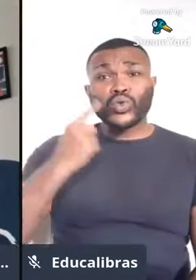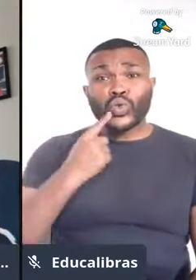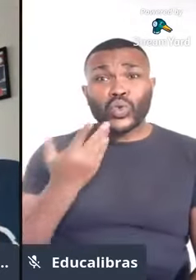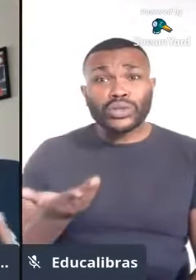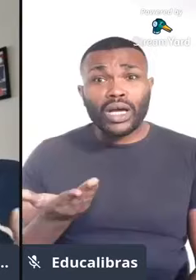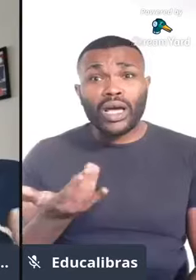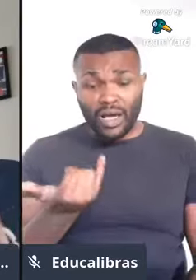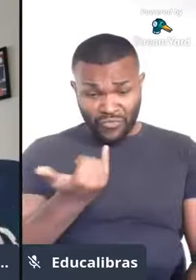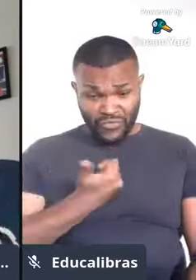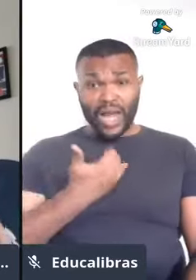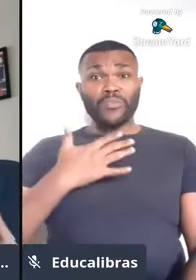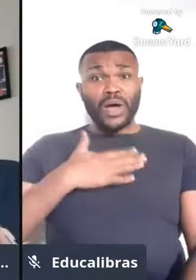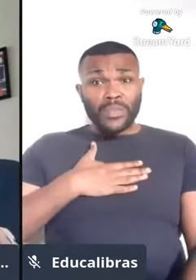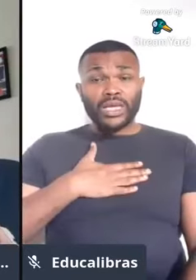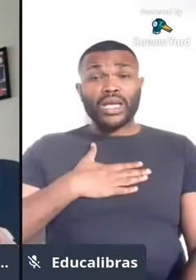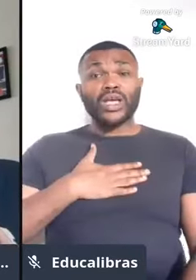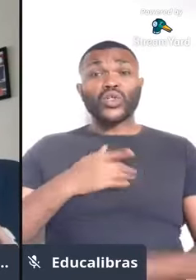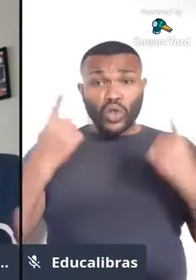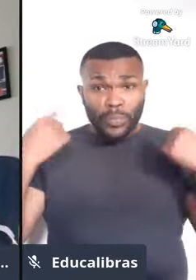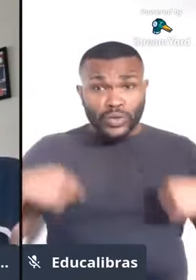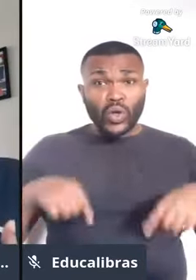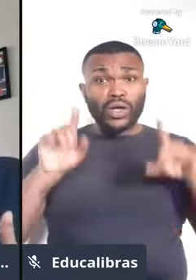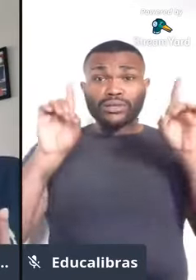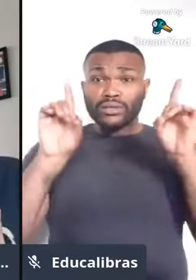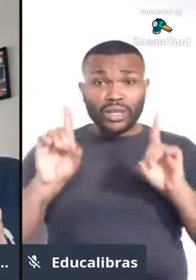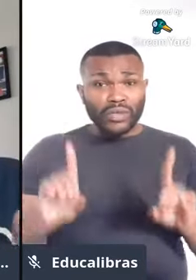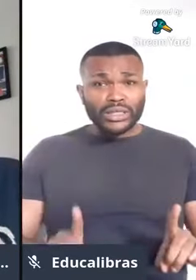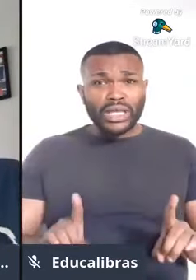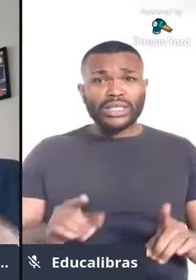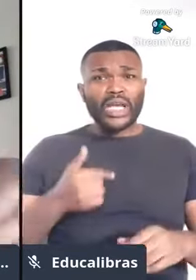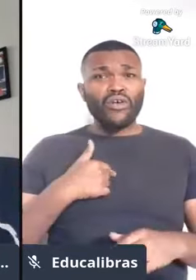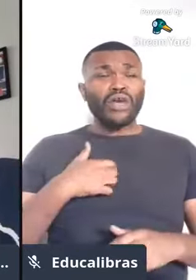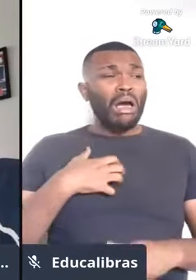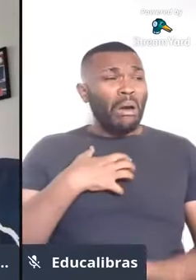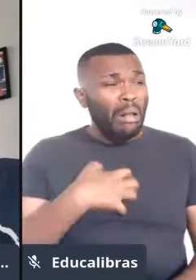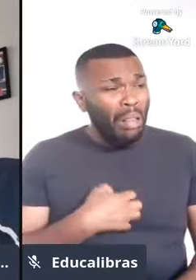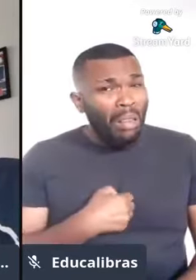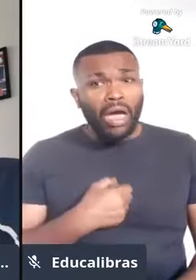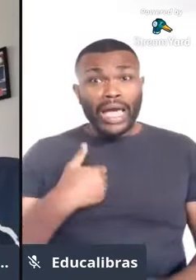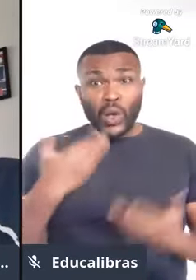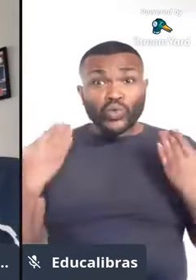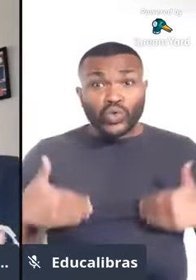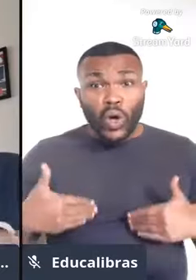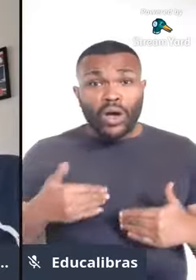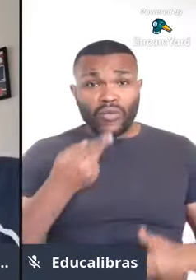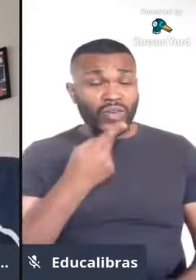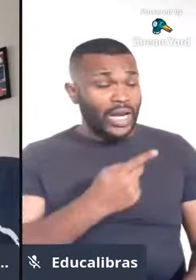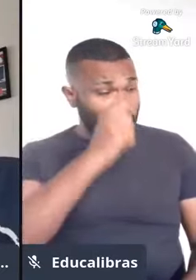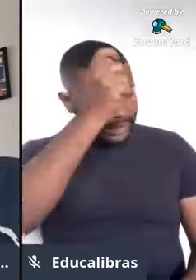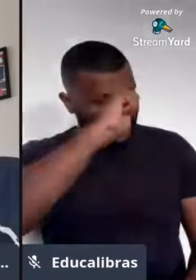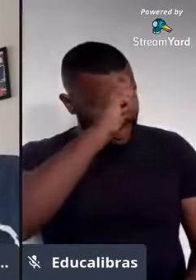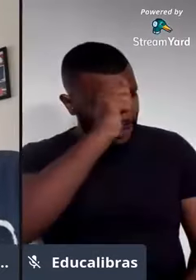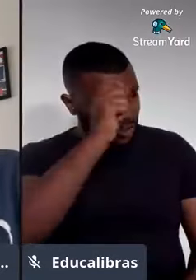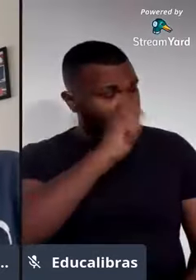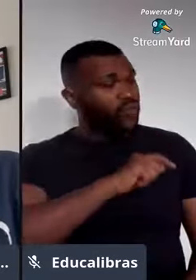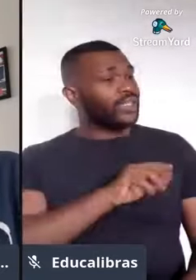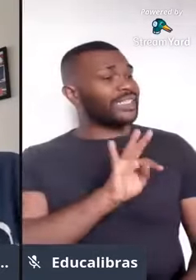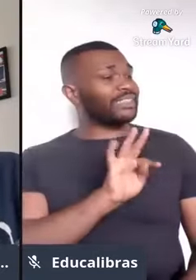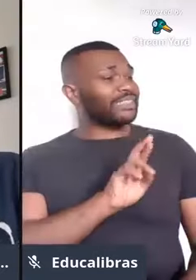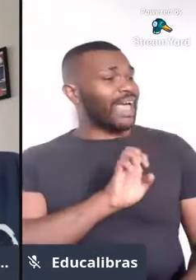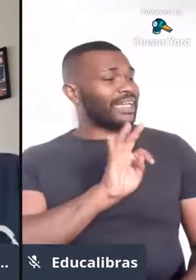Alexandre, que eu sou uma pessoa com deficiência, eu não vou ficar ofendido porque eu sou. Se você disser para o Cid que o Cid é tetraplégico, eu não vou